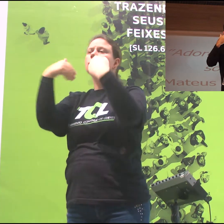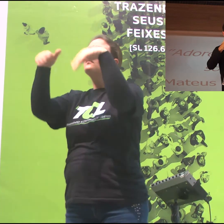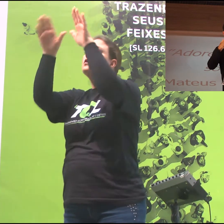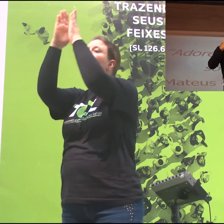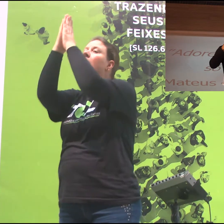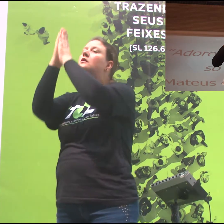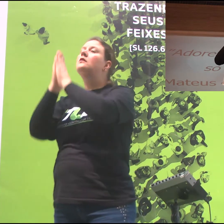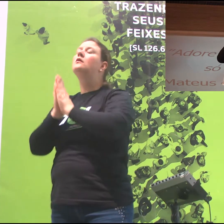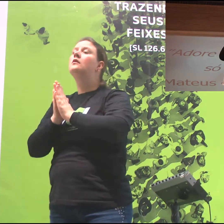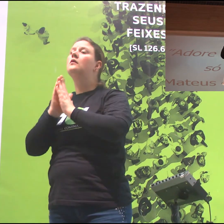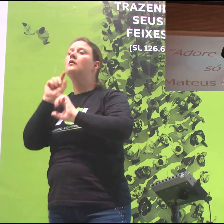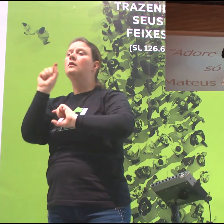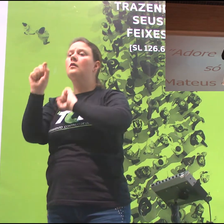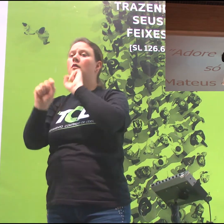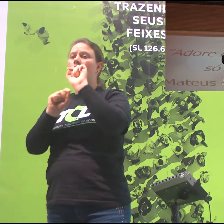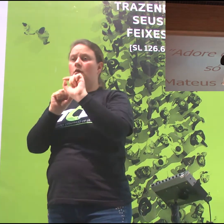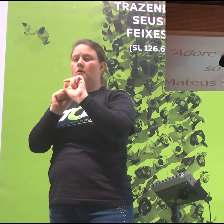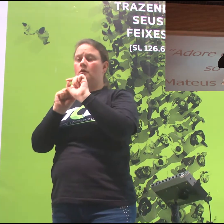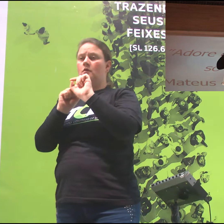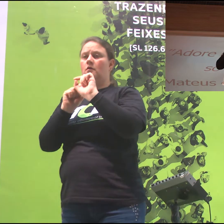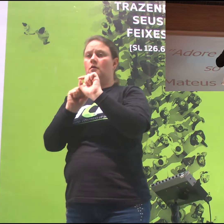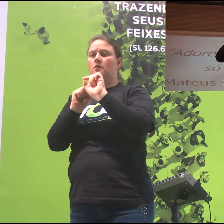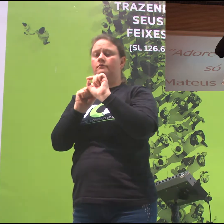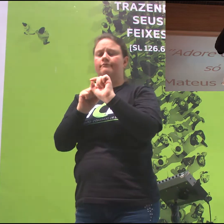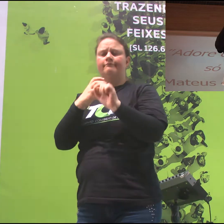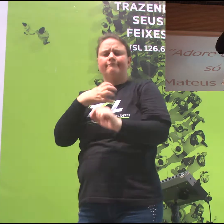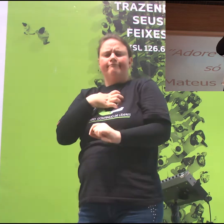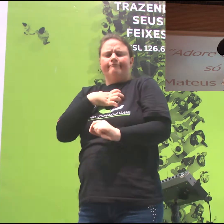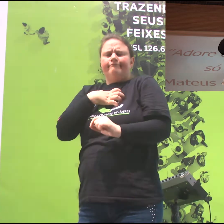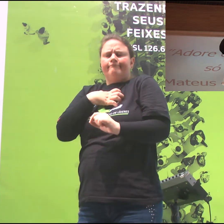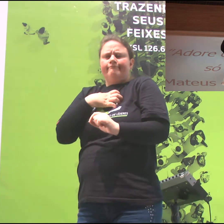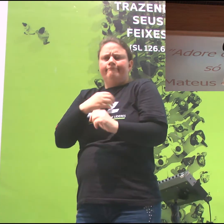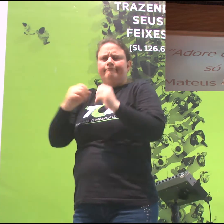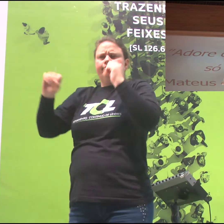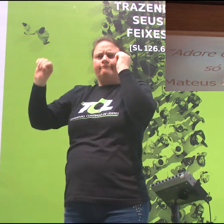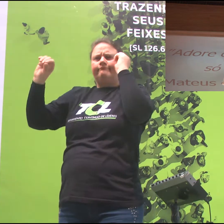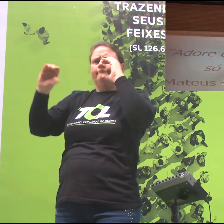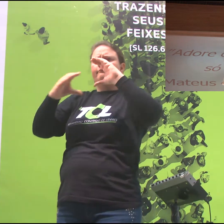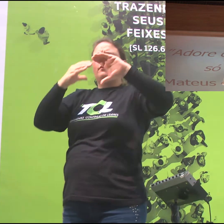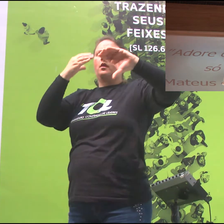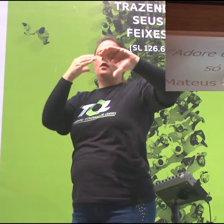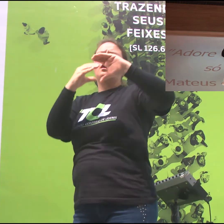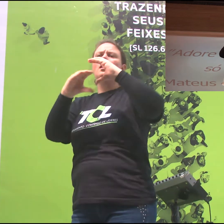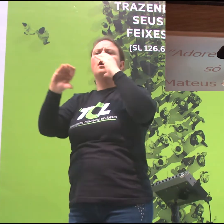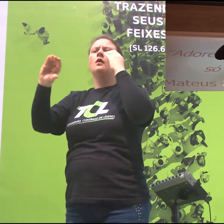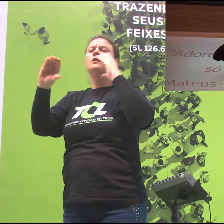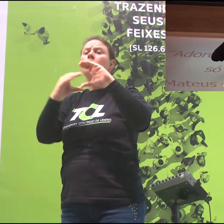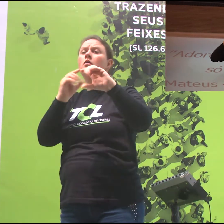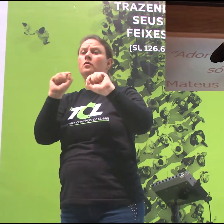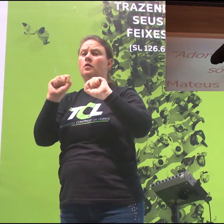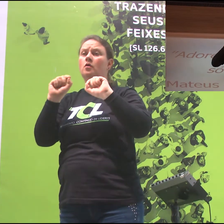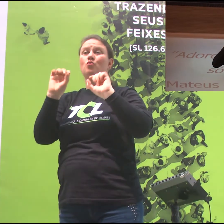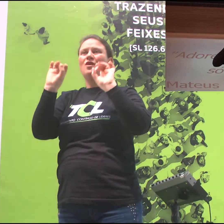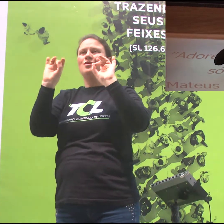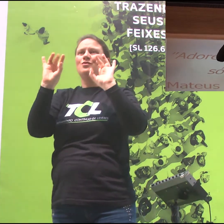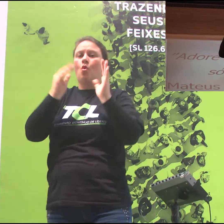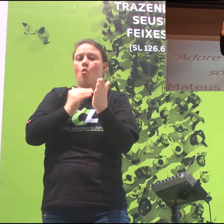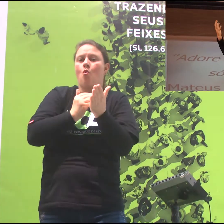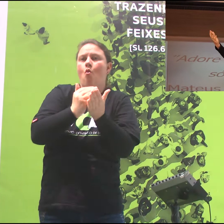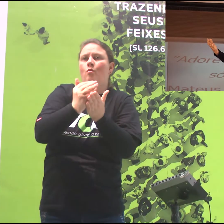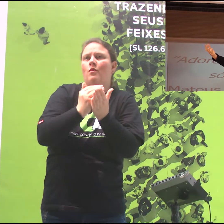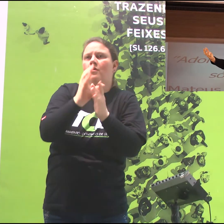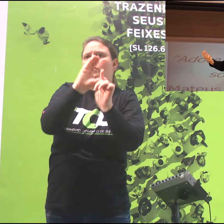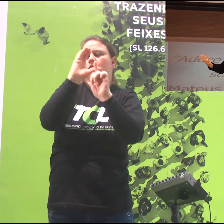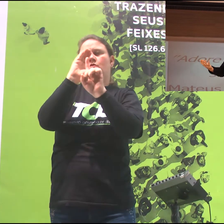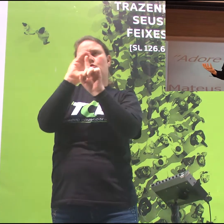normalmente na nossa liturgia é expressada no momento das canções, na maioria das vezes, ela não é só a